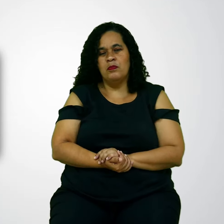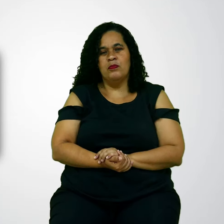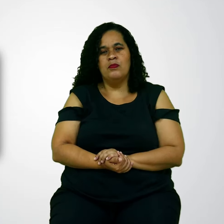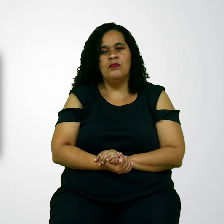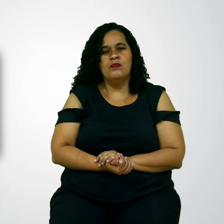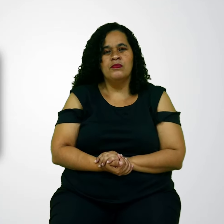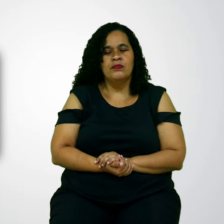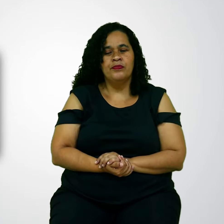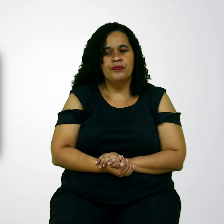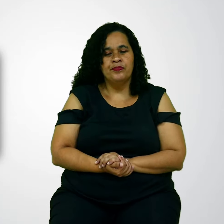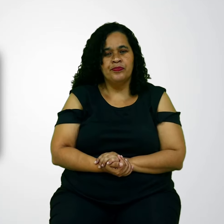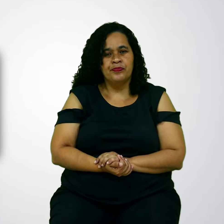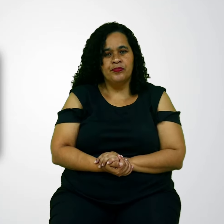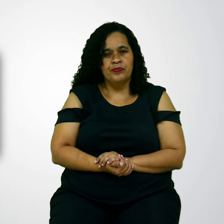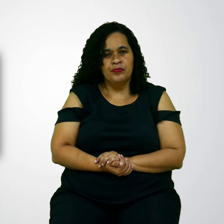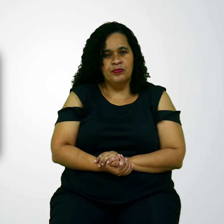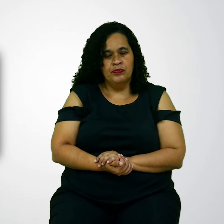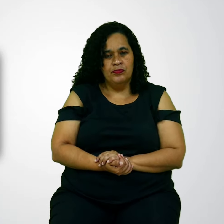Quando